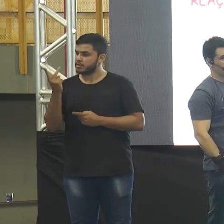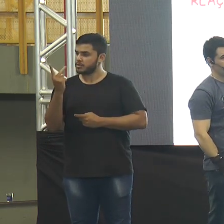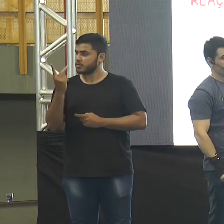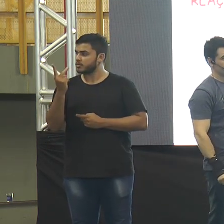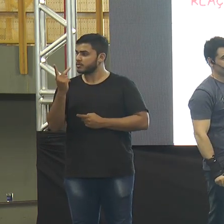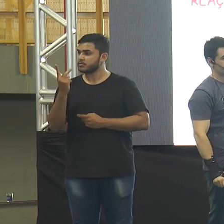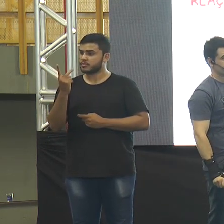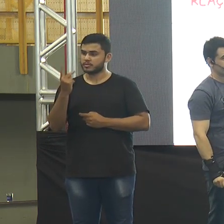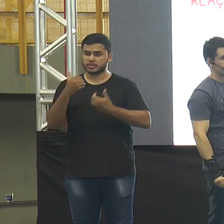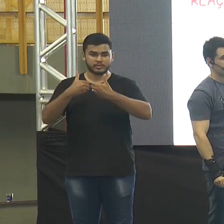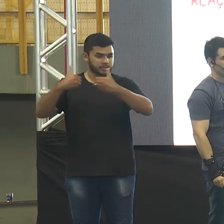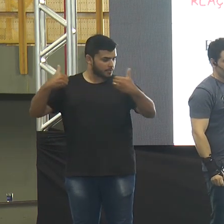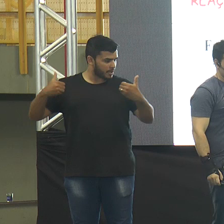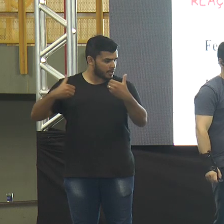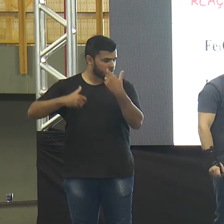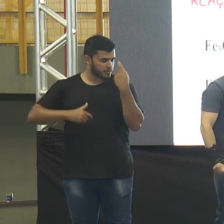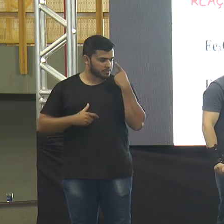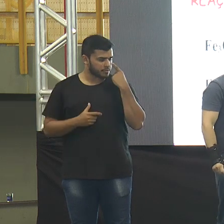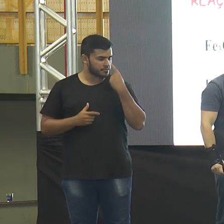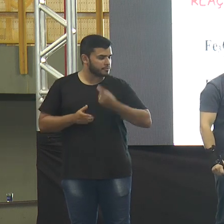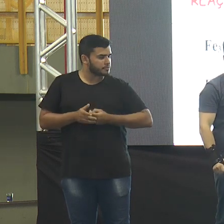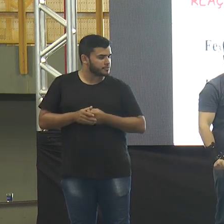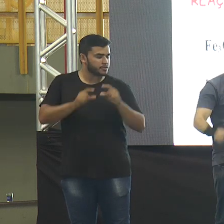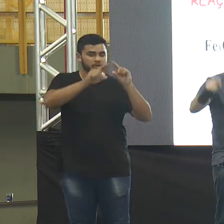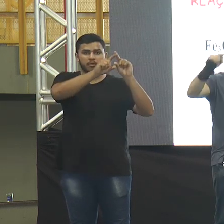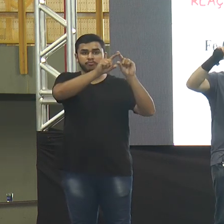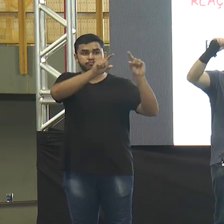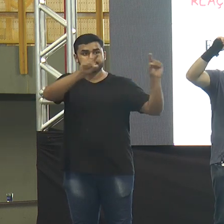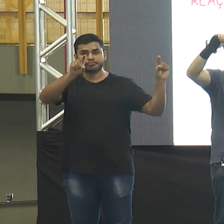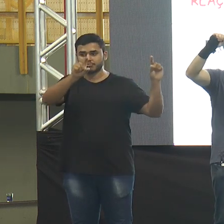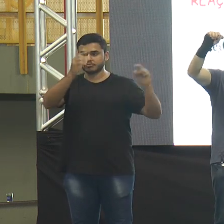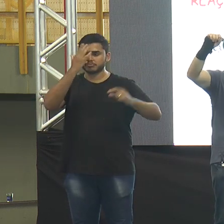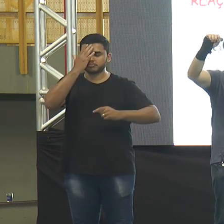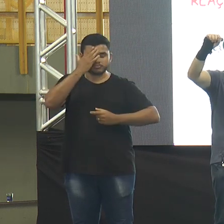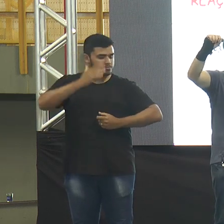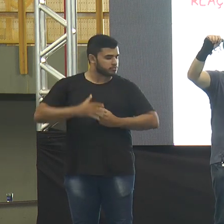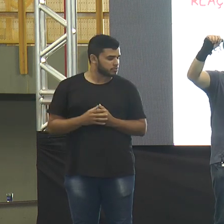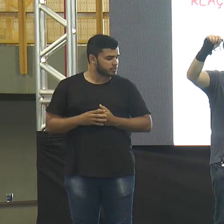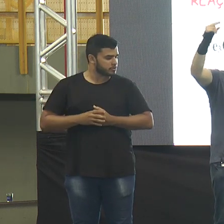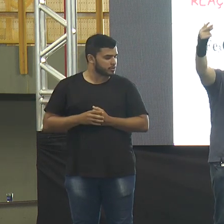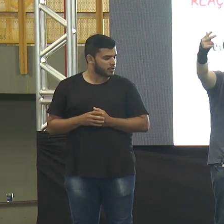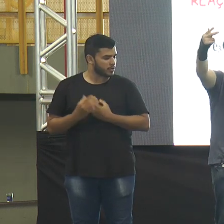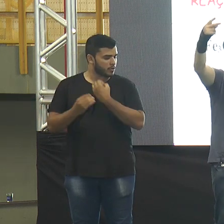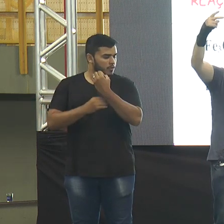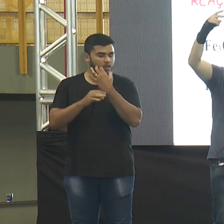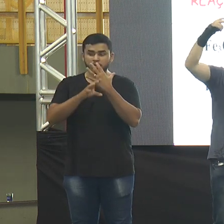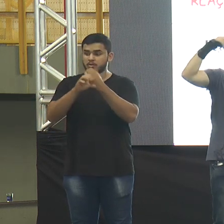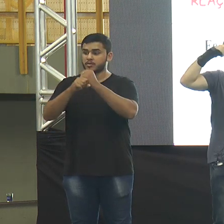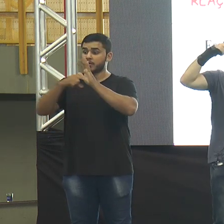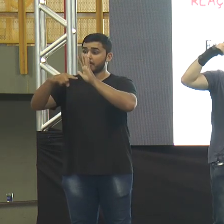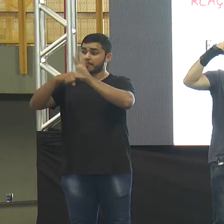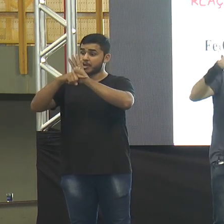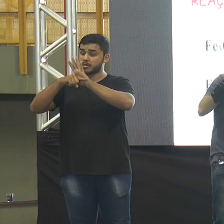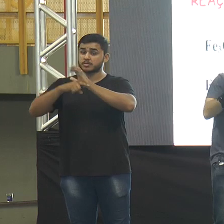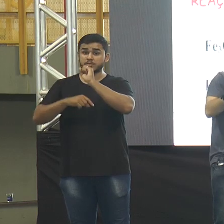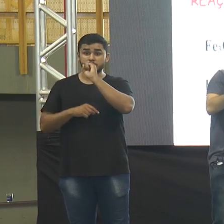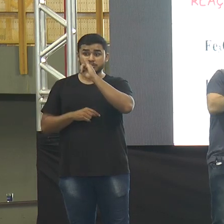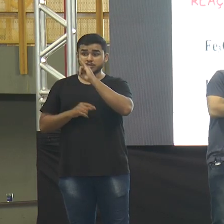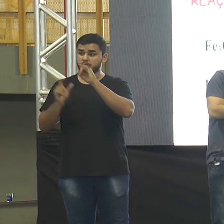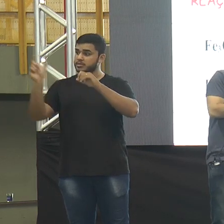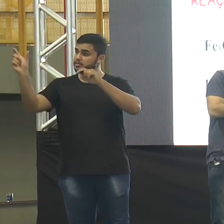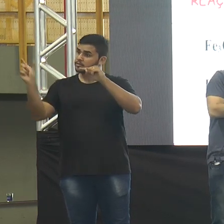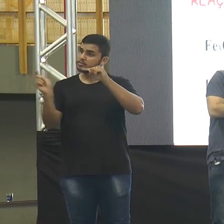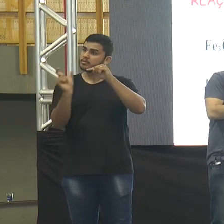da reação química? Então, quando ele está fora, ele fica com sinal de menos. Mas quando você coloca ele do lado